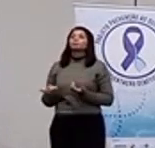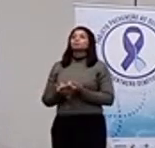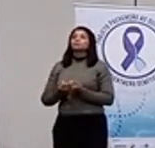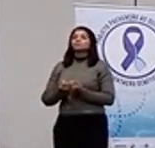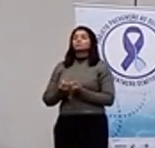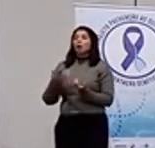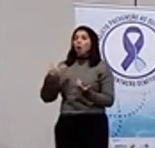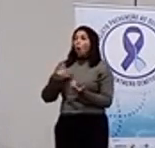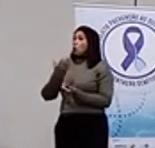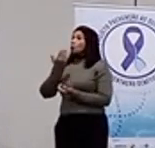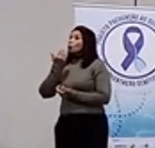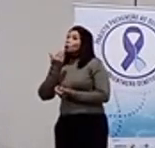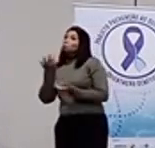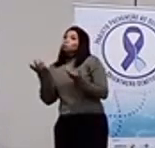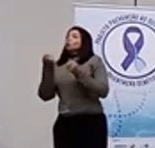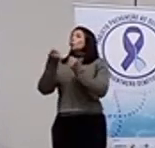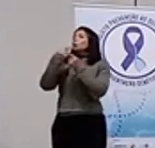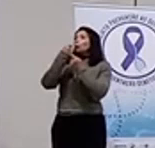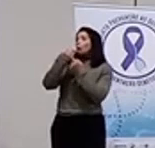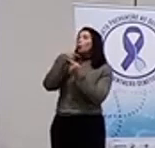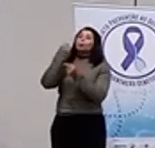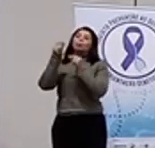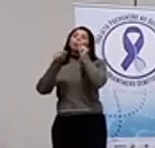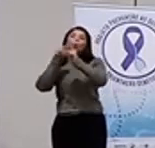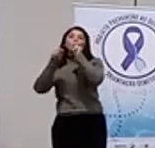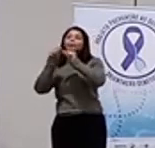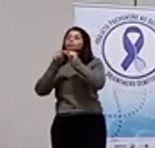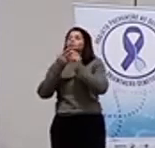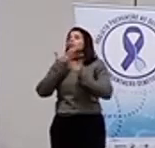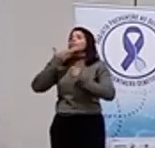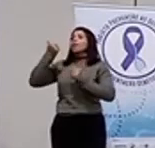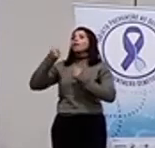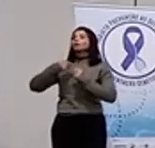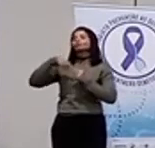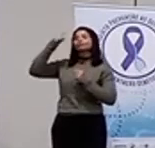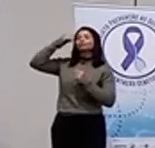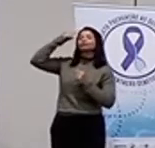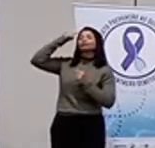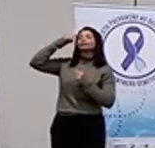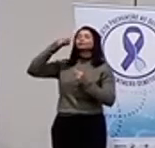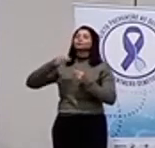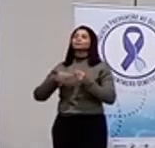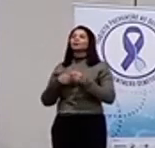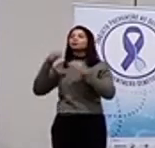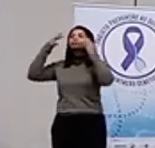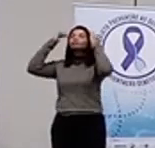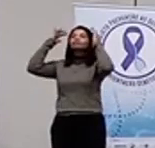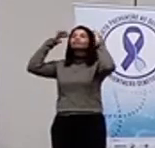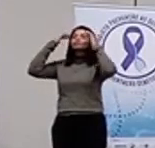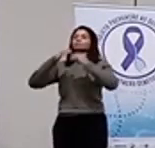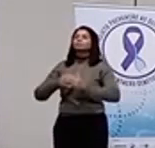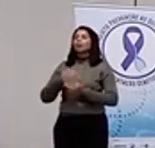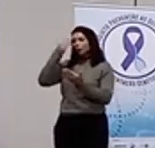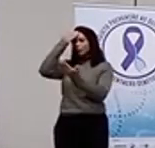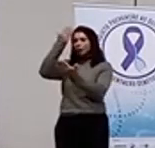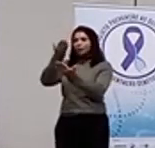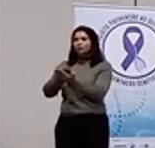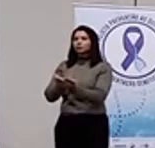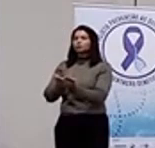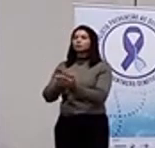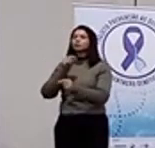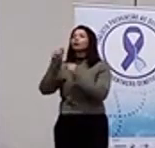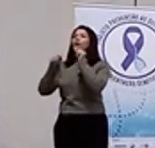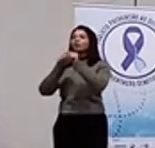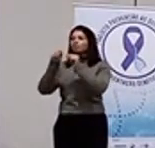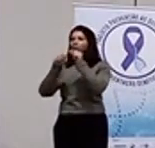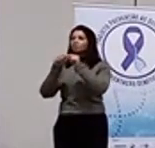pessoal falava, nossa, tomei cloroquina, eu estou me sentindo ótimo, era puro efeito placebo aquilo dali. Era sua mente querendo fazer você acreditar. Infelizmente, existem